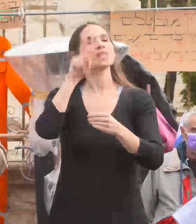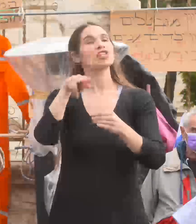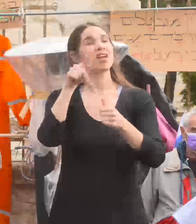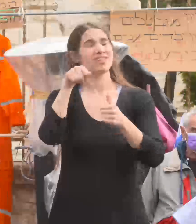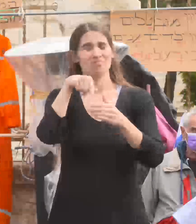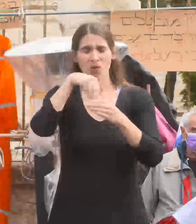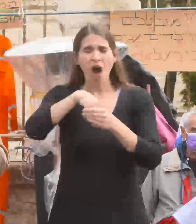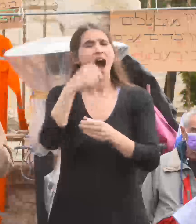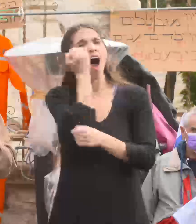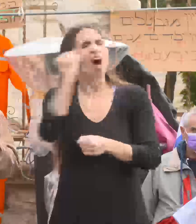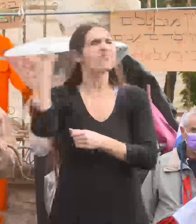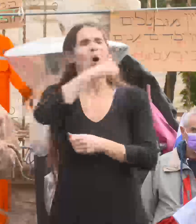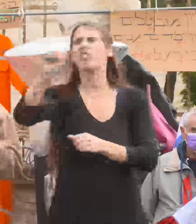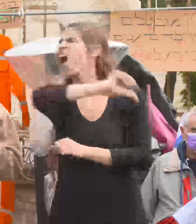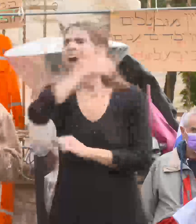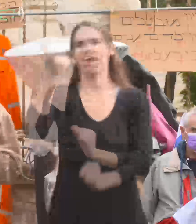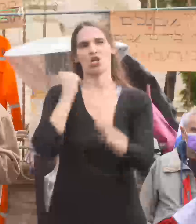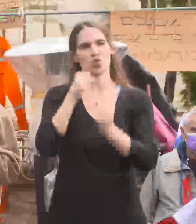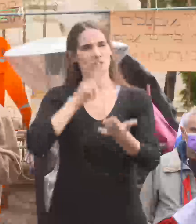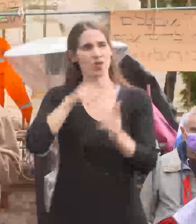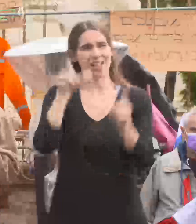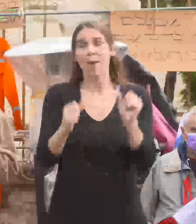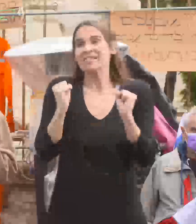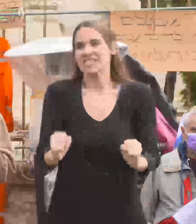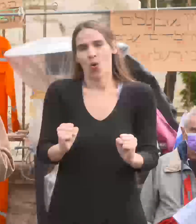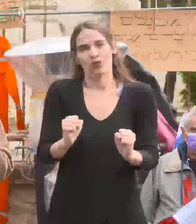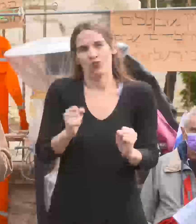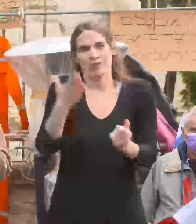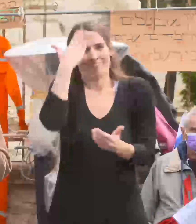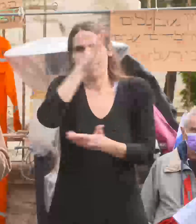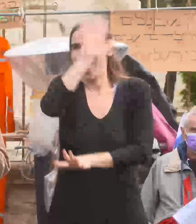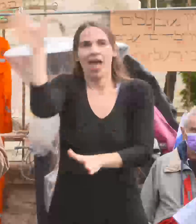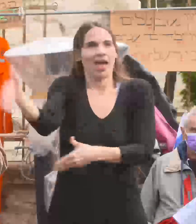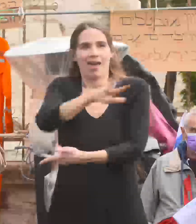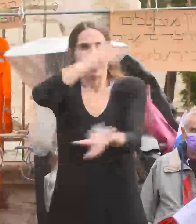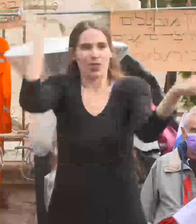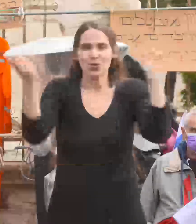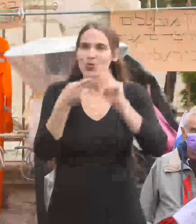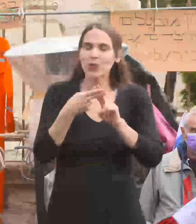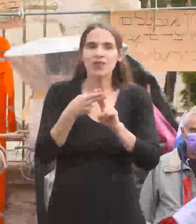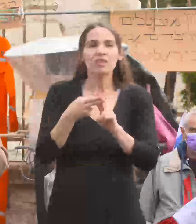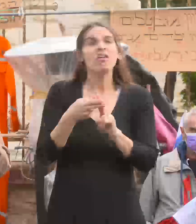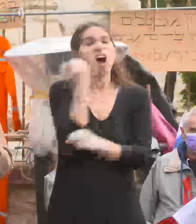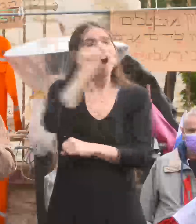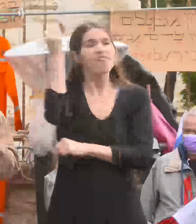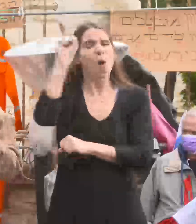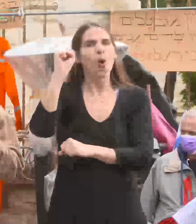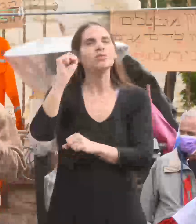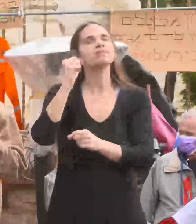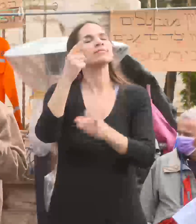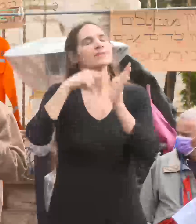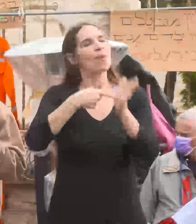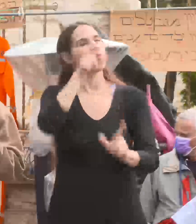ההפרות הבוטות ביותר של זכויות האדם הבסיסיות שידע האנושות. הפרות אשר הכשירו את דעת הקהל